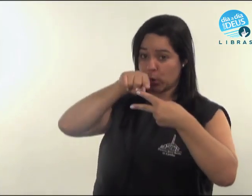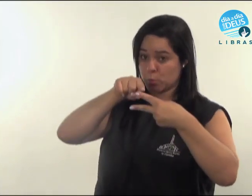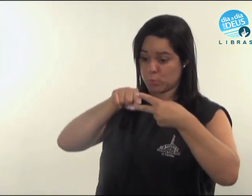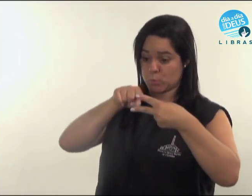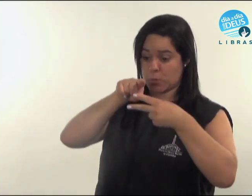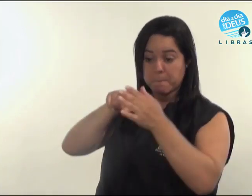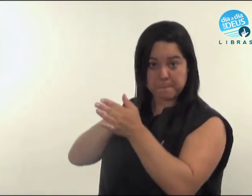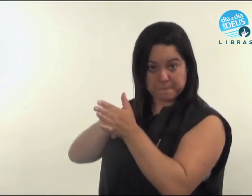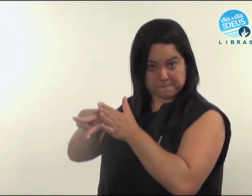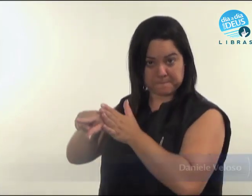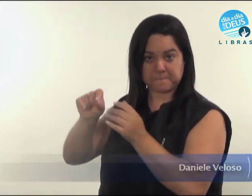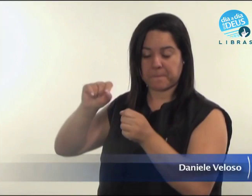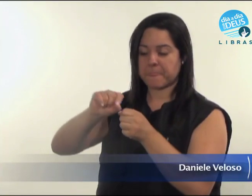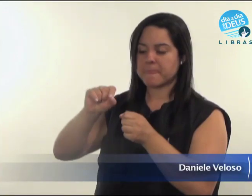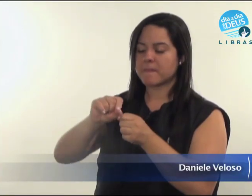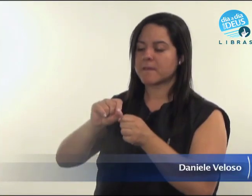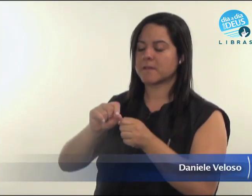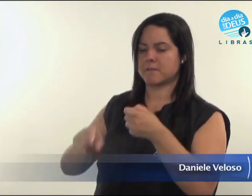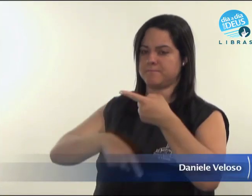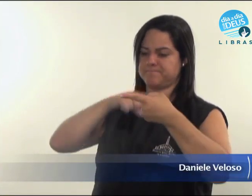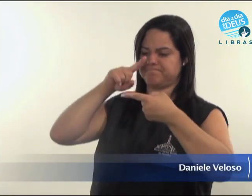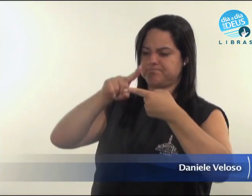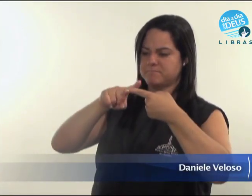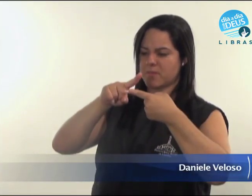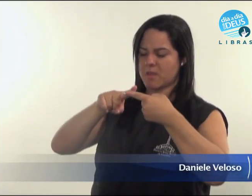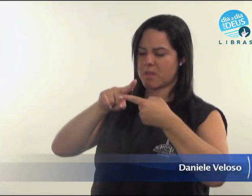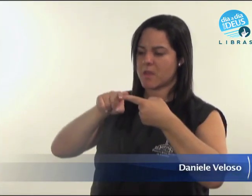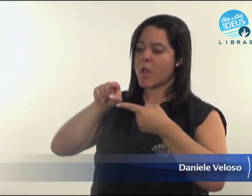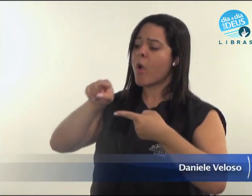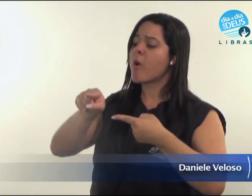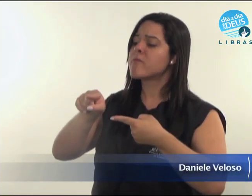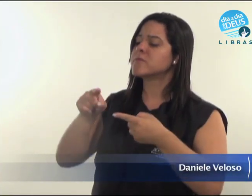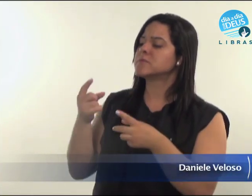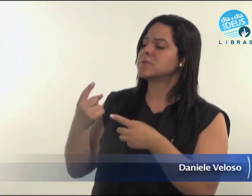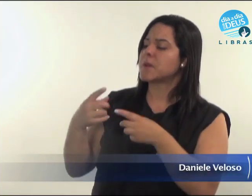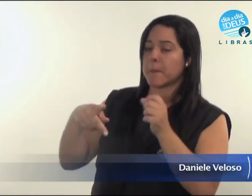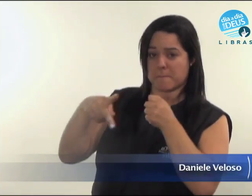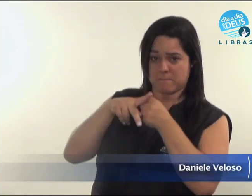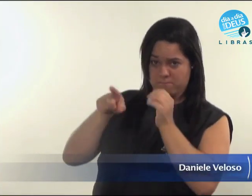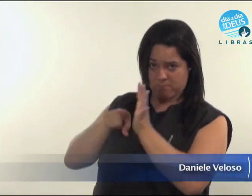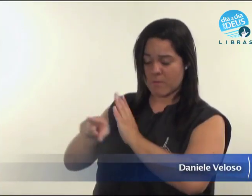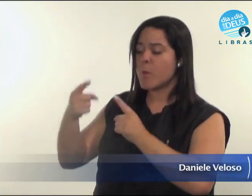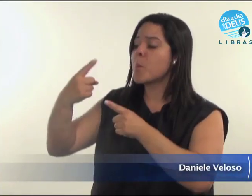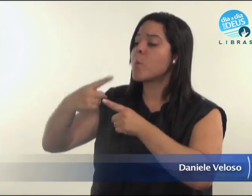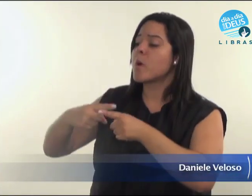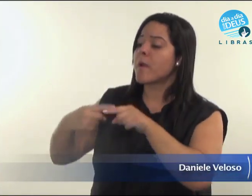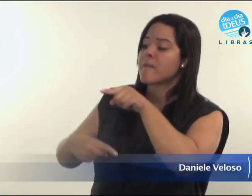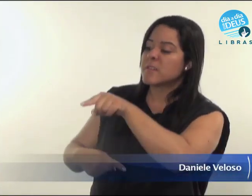Ananias, por que você deixou Satanás dominar o seu coração?